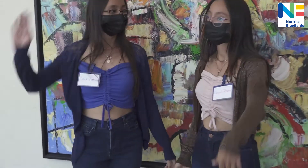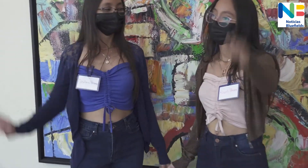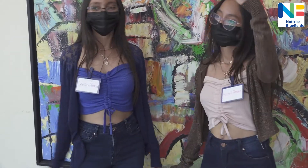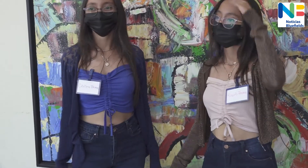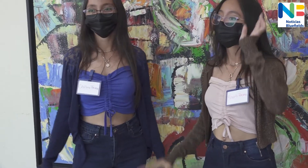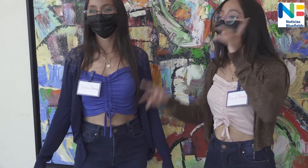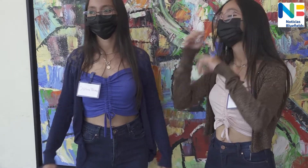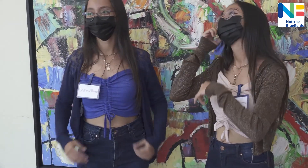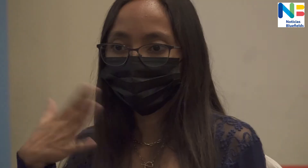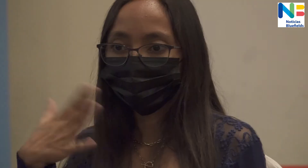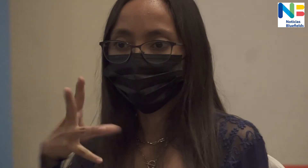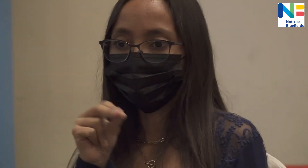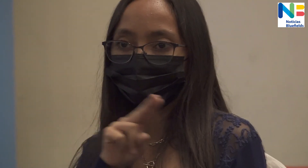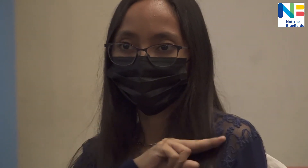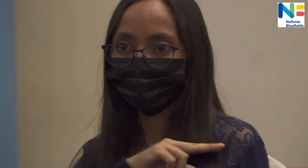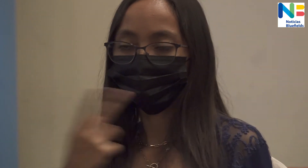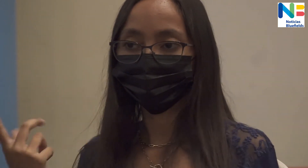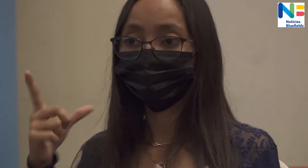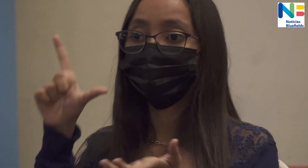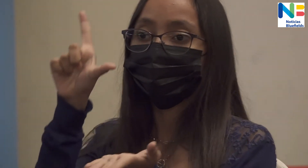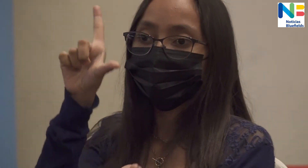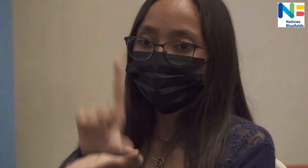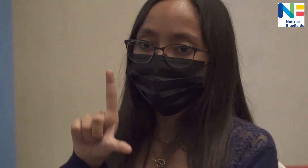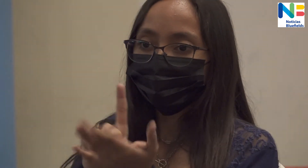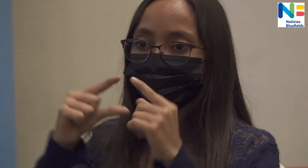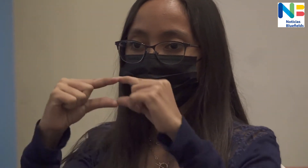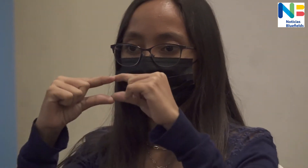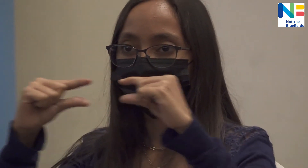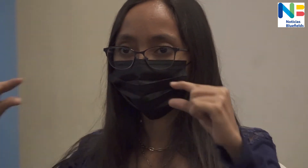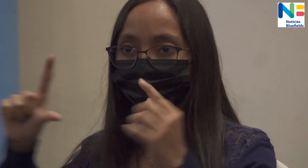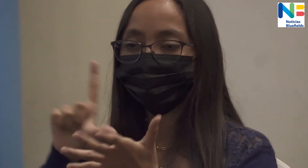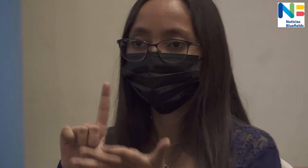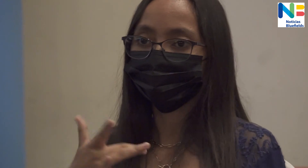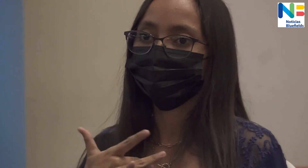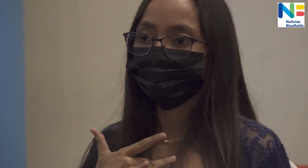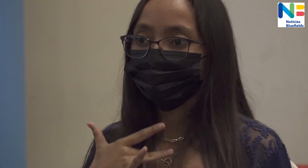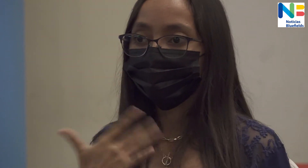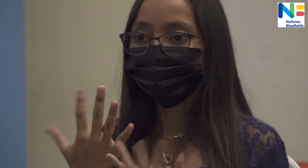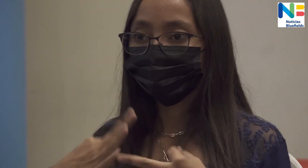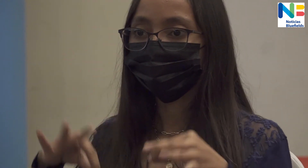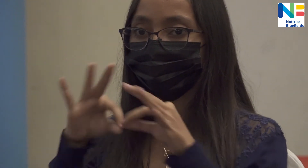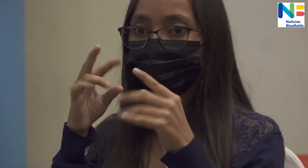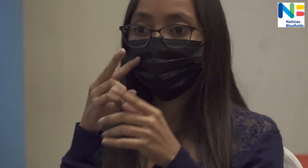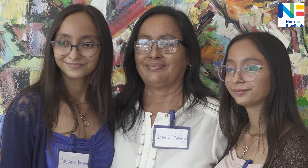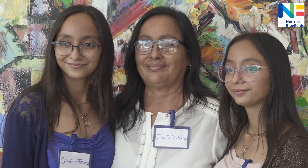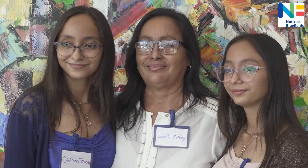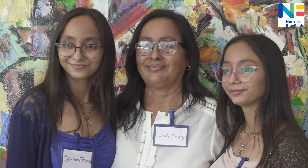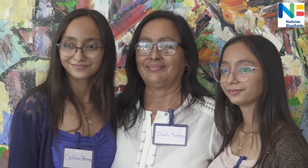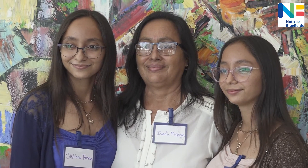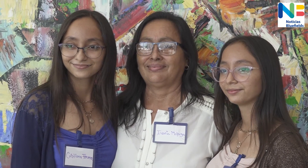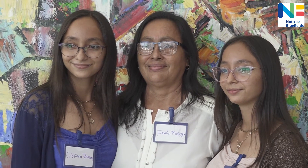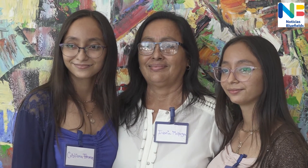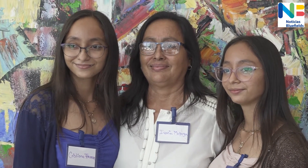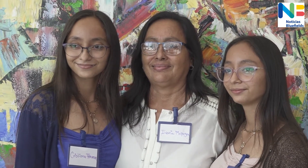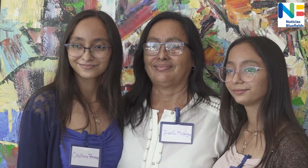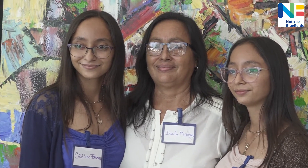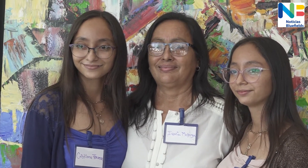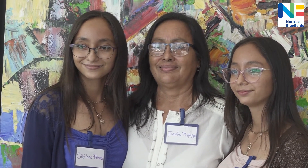diseño gráfico y multimedia, ambas estudiantes de la UNAM Managua. Con el apoyo incondicional de su mamá, han